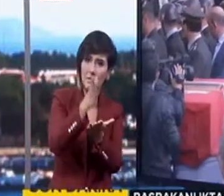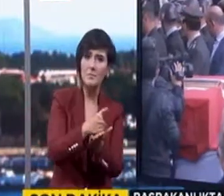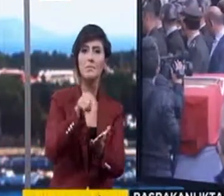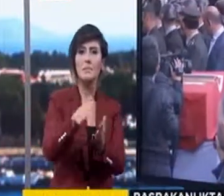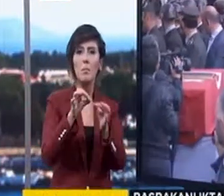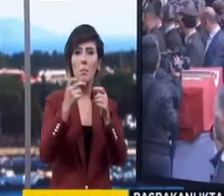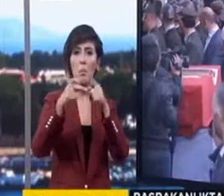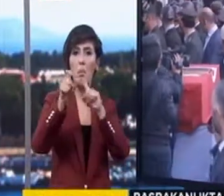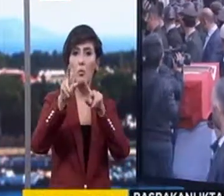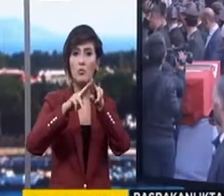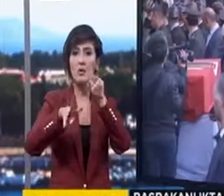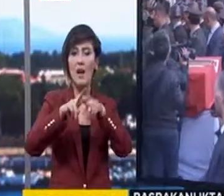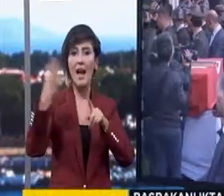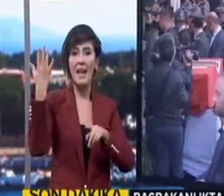Borçka Yeni Yol Şehitliği'nde toprağa verildi.